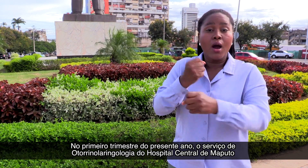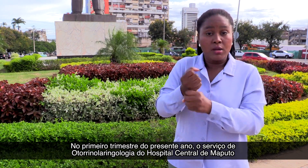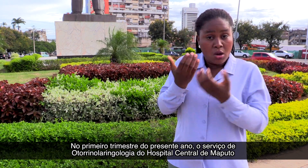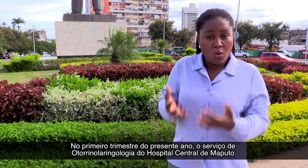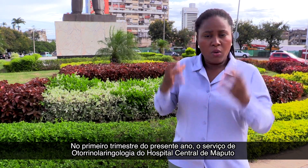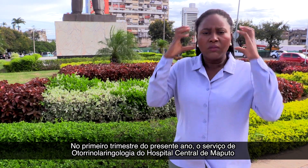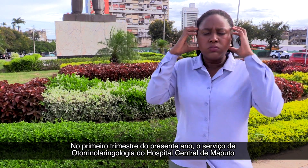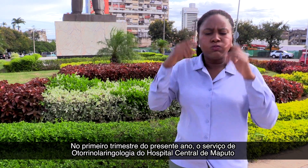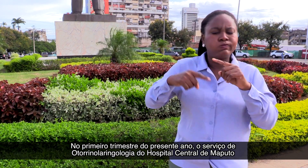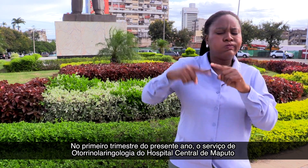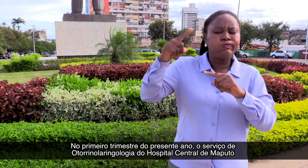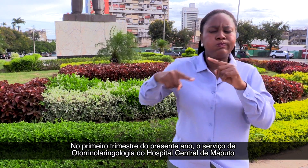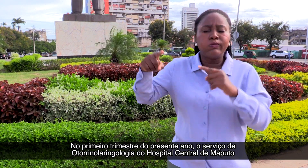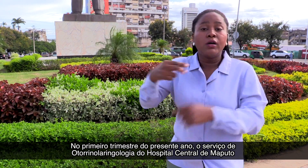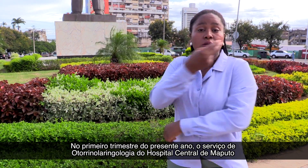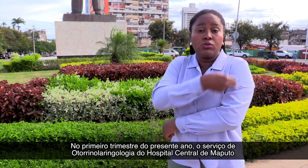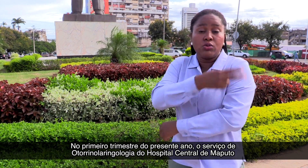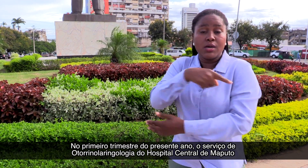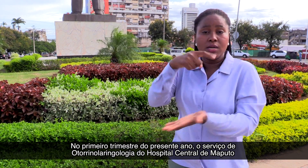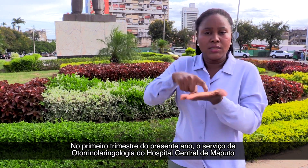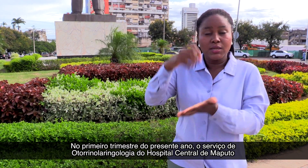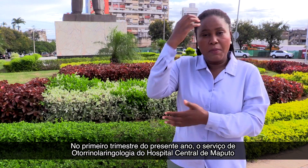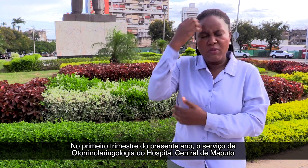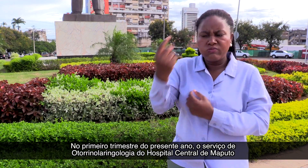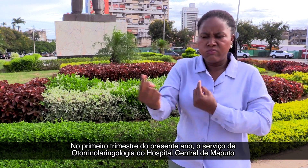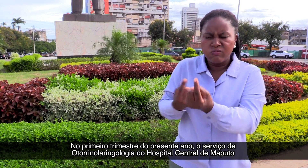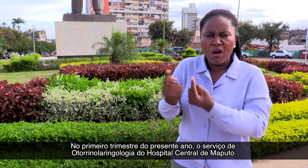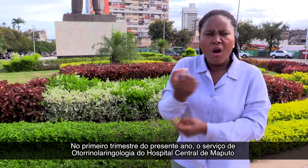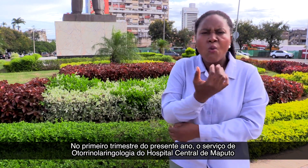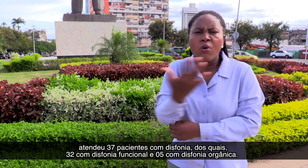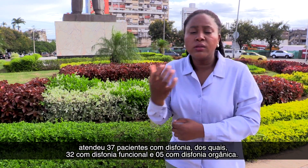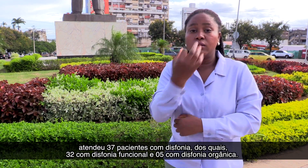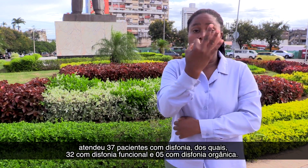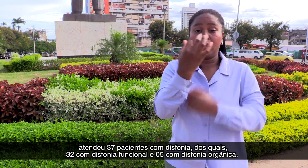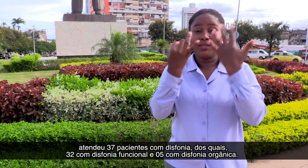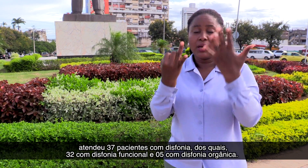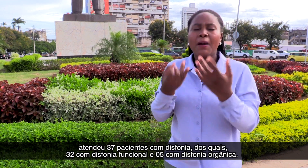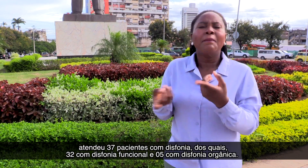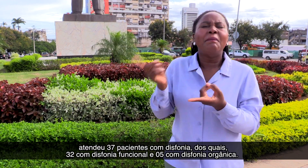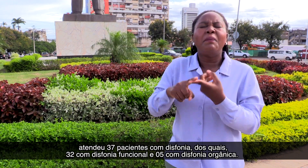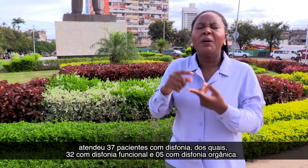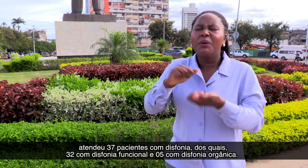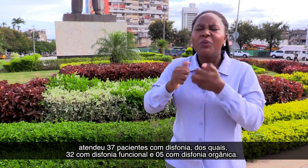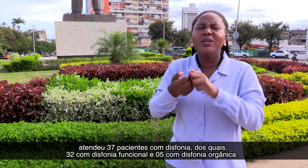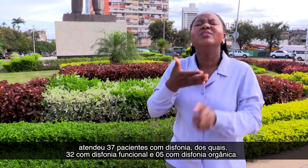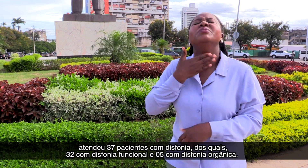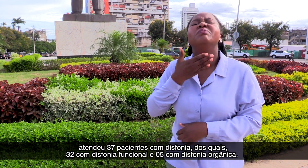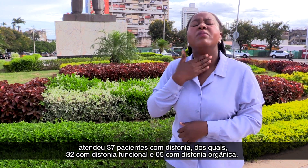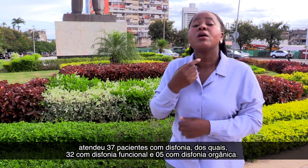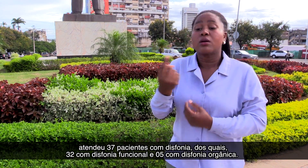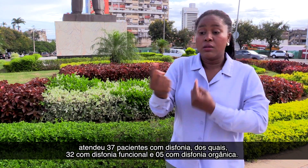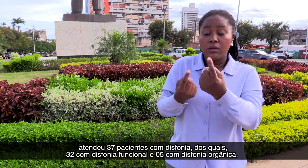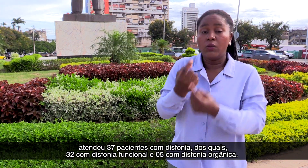de Otorinolaringologia do Hospital Central de Maputo atendeu 37 pacientes com disfonia,